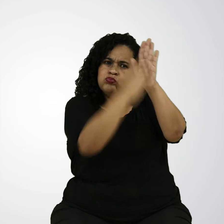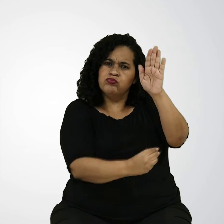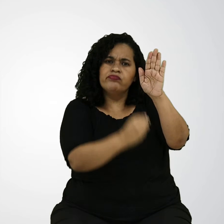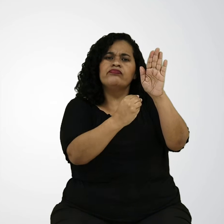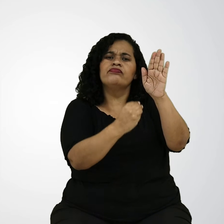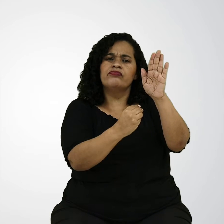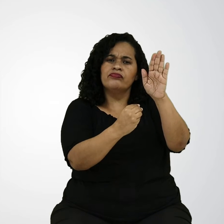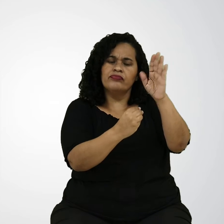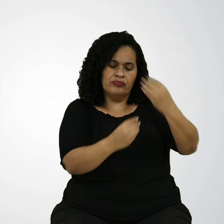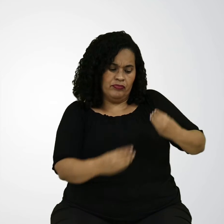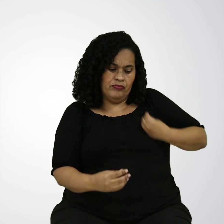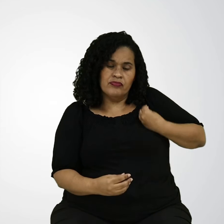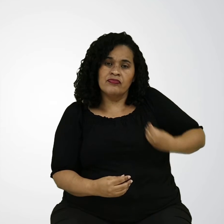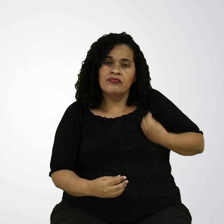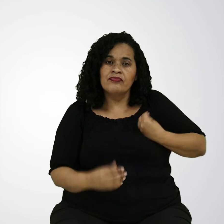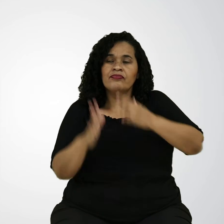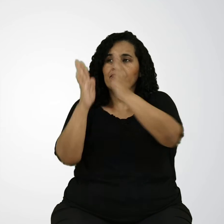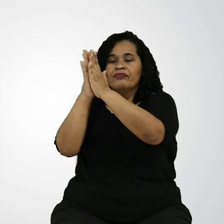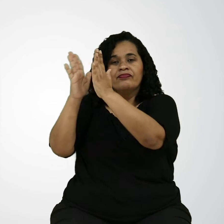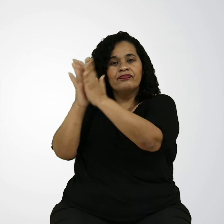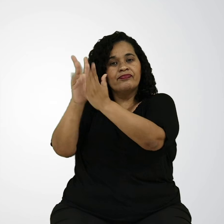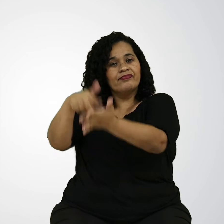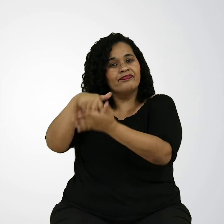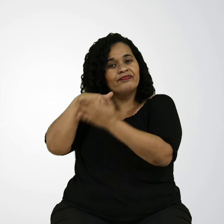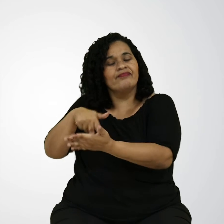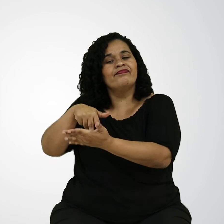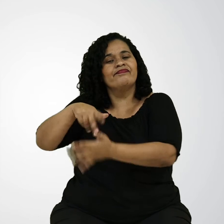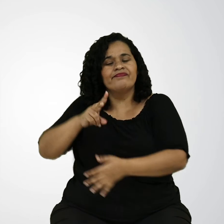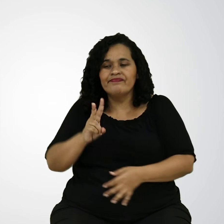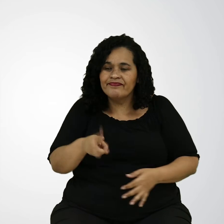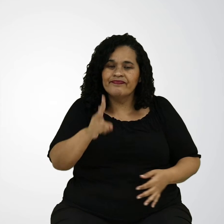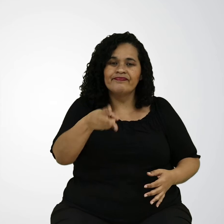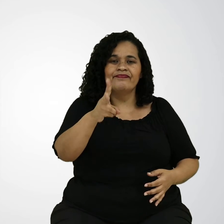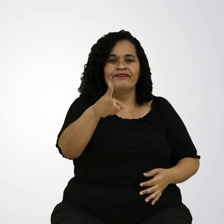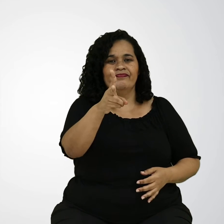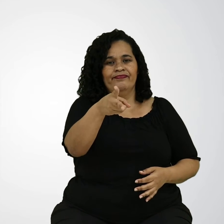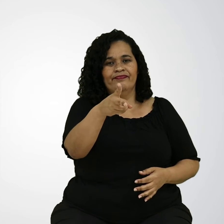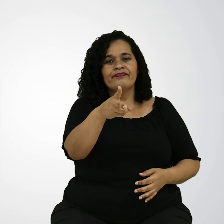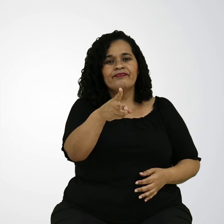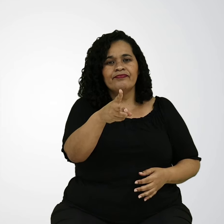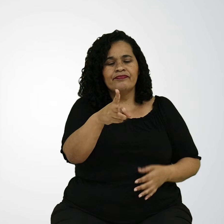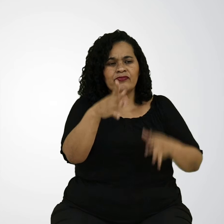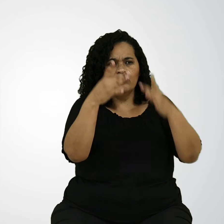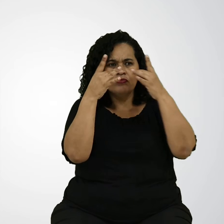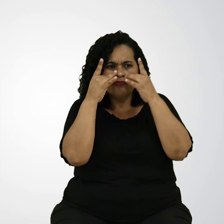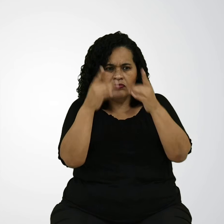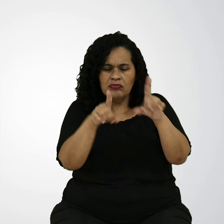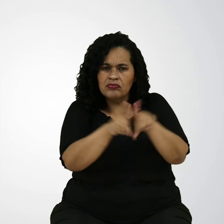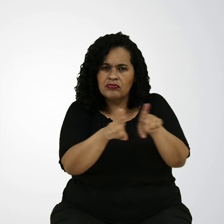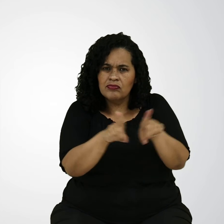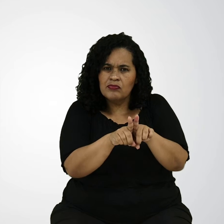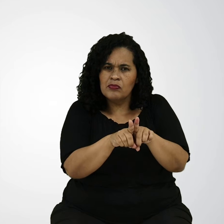no versículo 2. Então, Epáfras é alguém que está lutando sempre em oração pela igreja. E aí me chama a atenção de novo aqui.